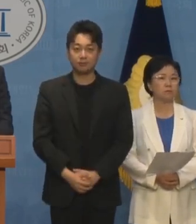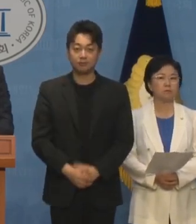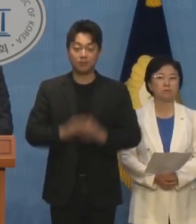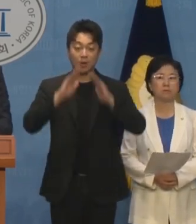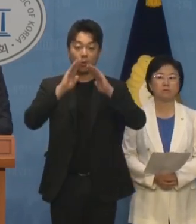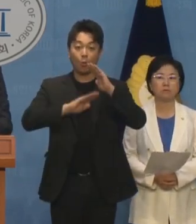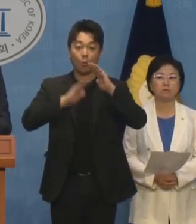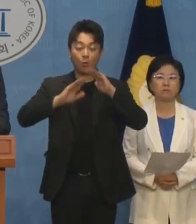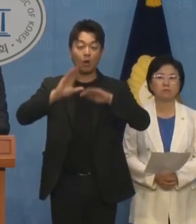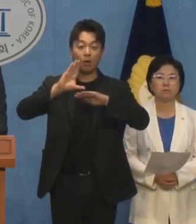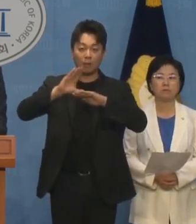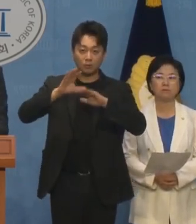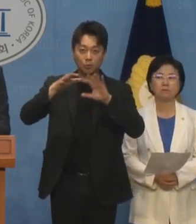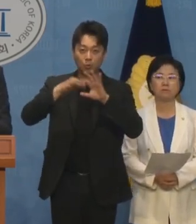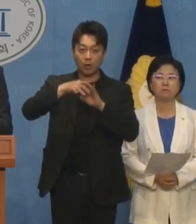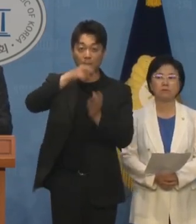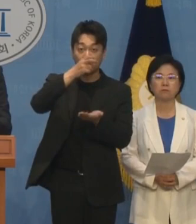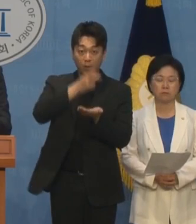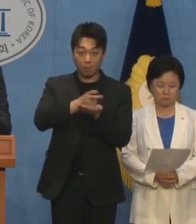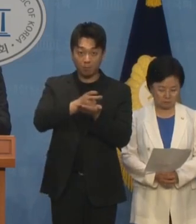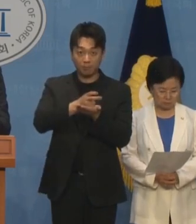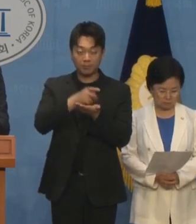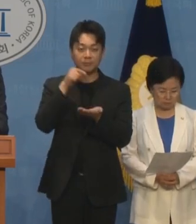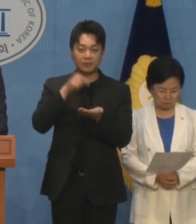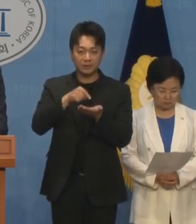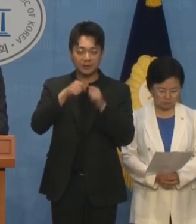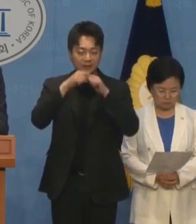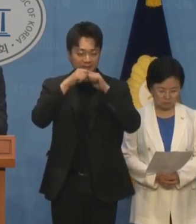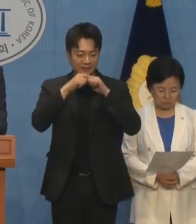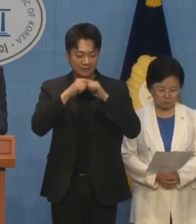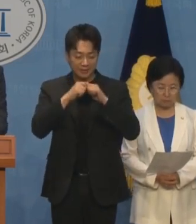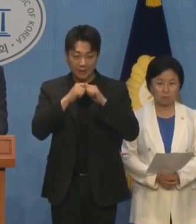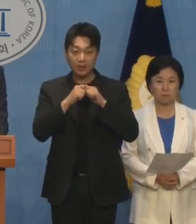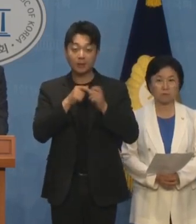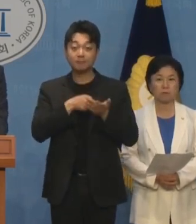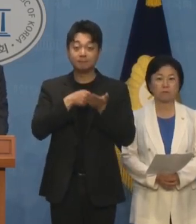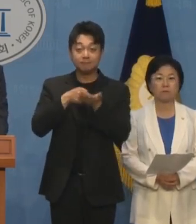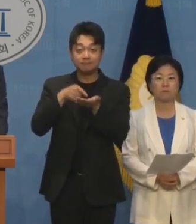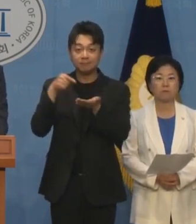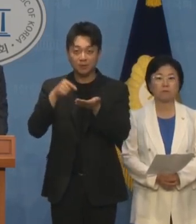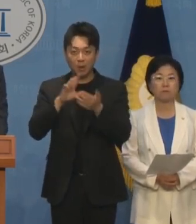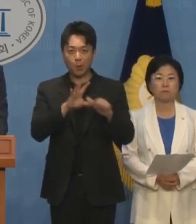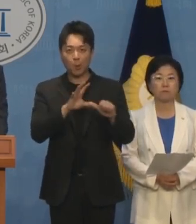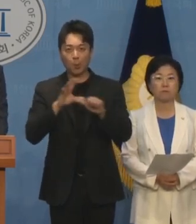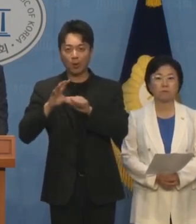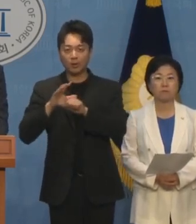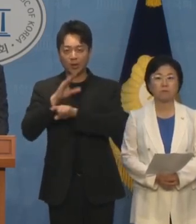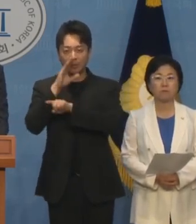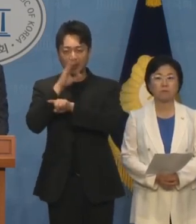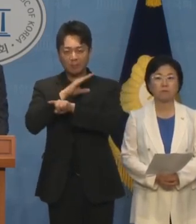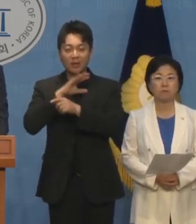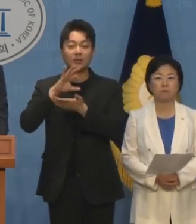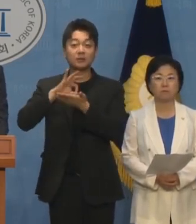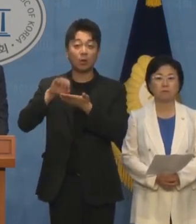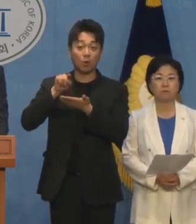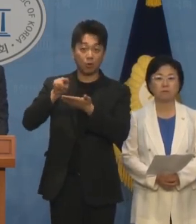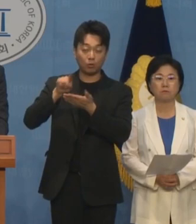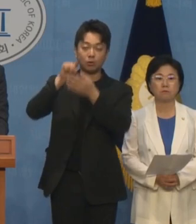관련한 법 제도를 디테일하게 악용하고 있는 것은 다름 아닌 윤석열